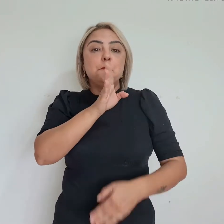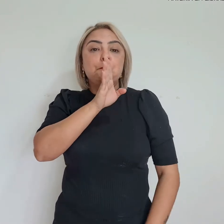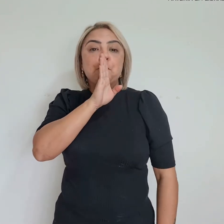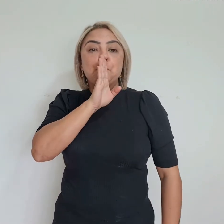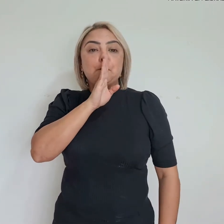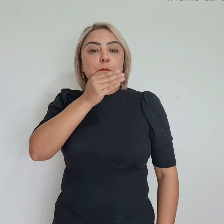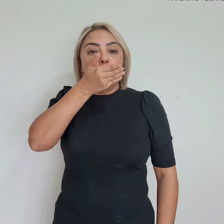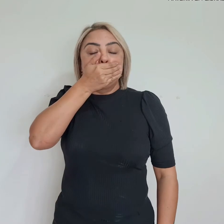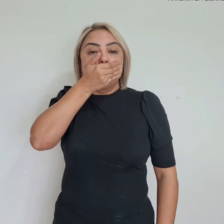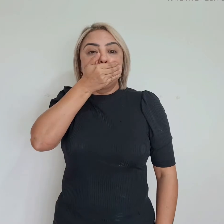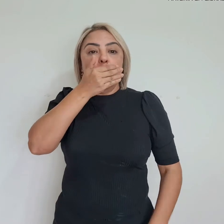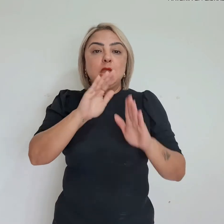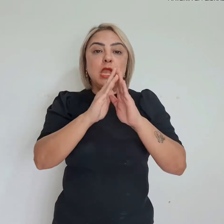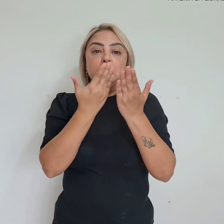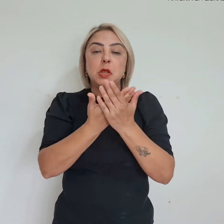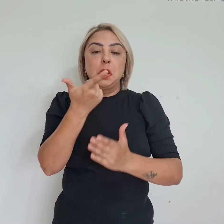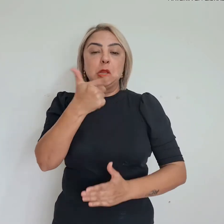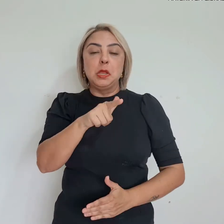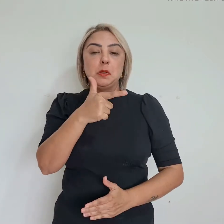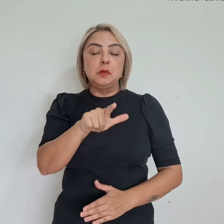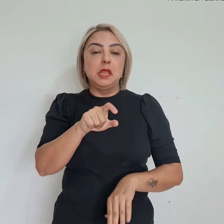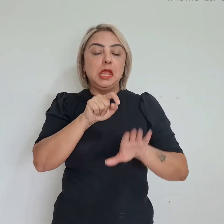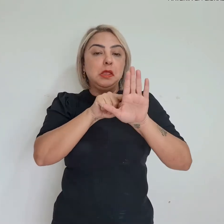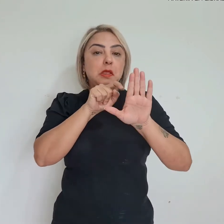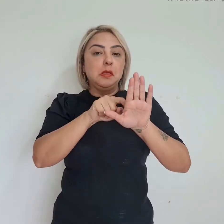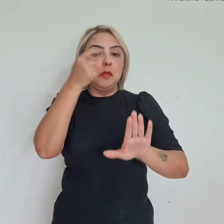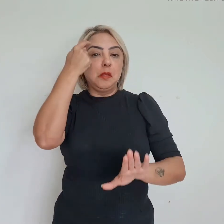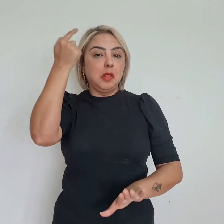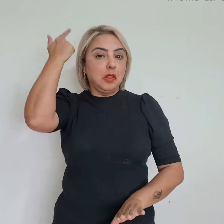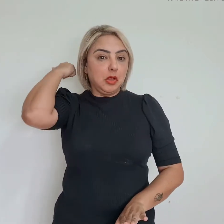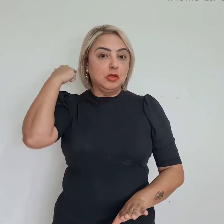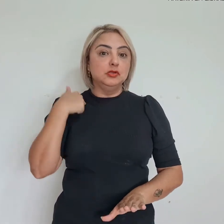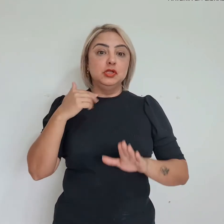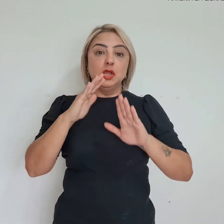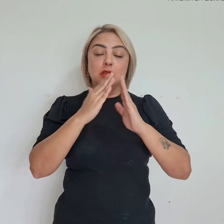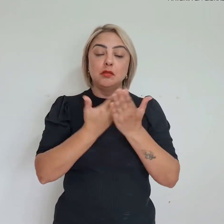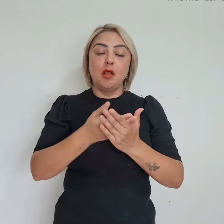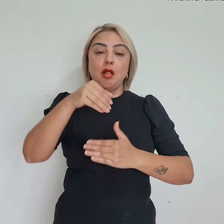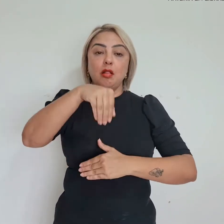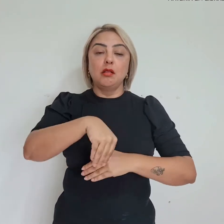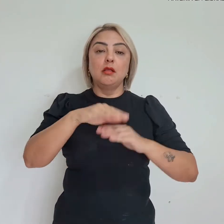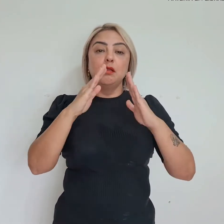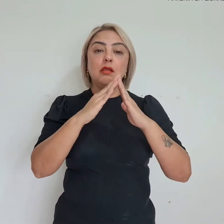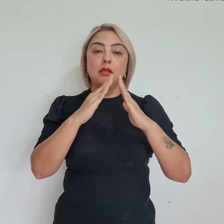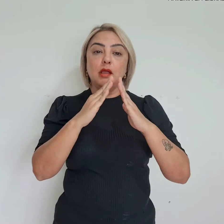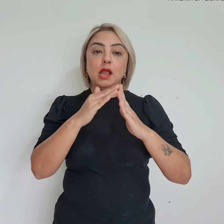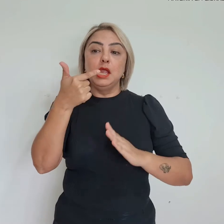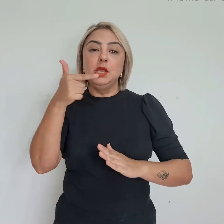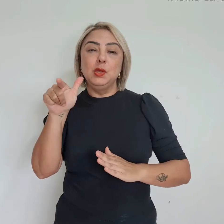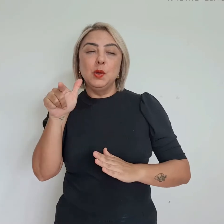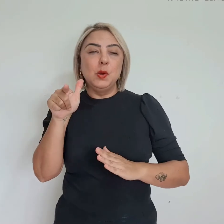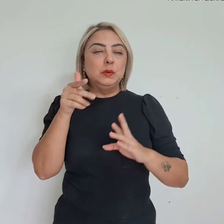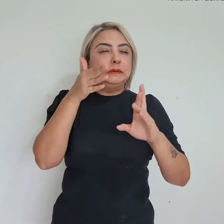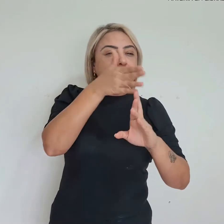mordaça, escola sem partido, do homeschooling e outros que, indireta